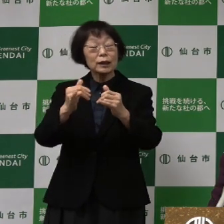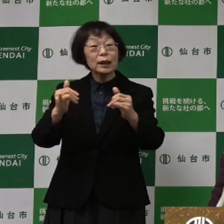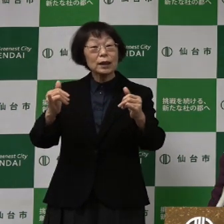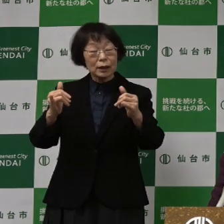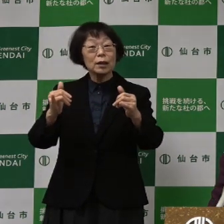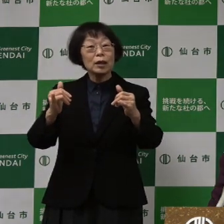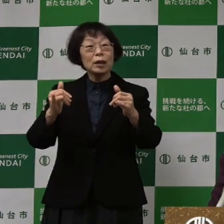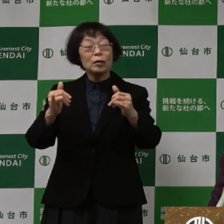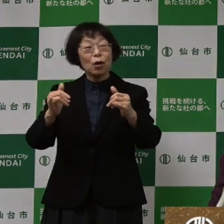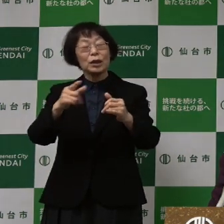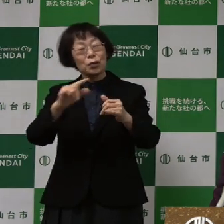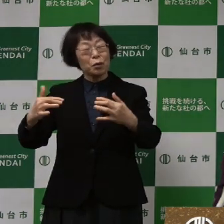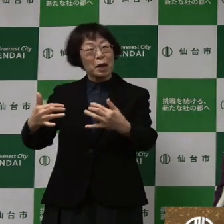に